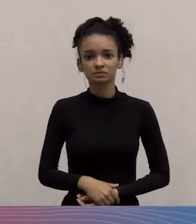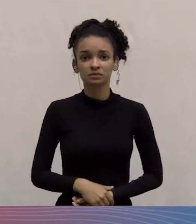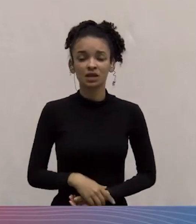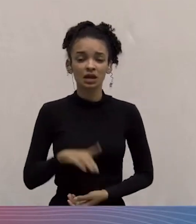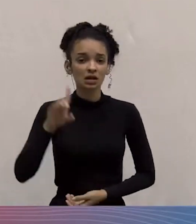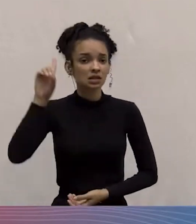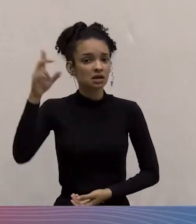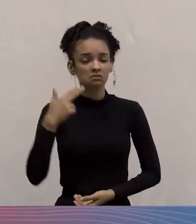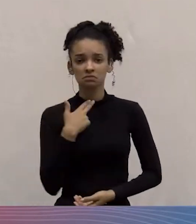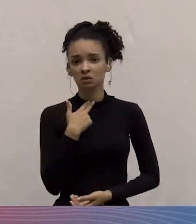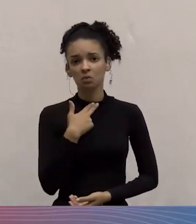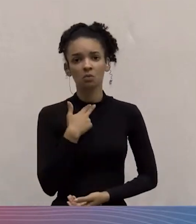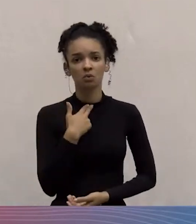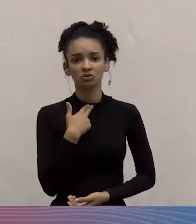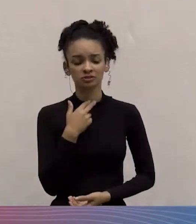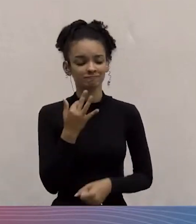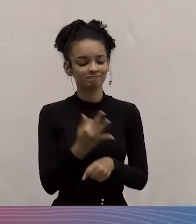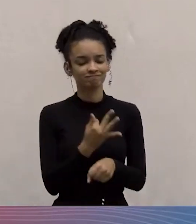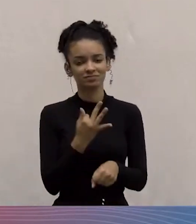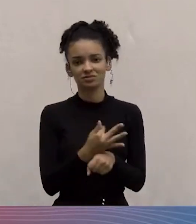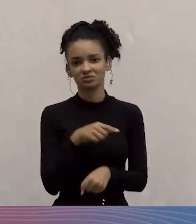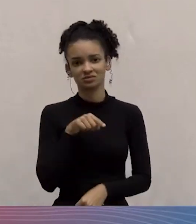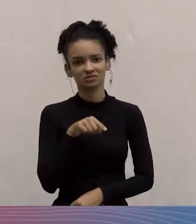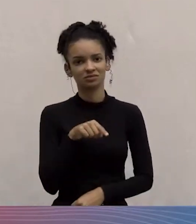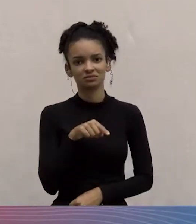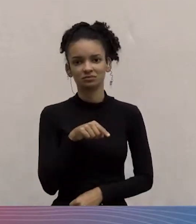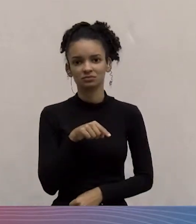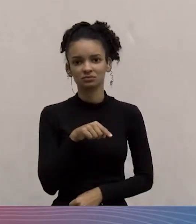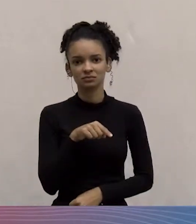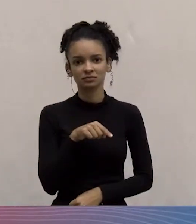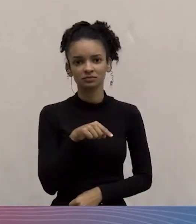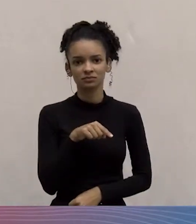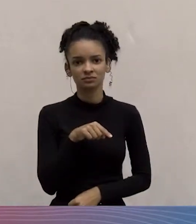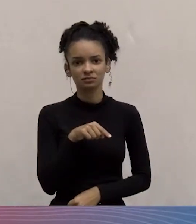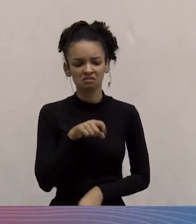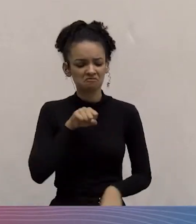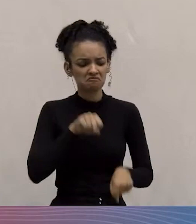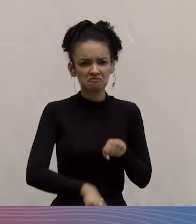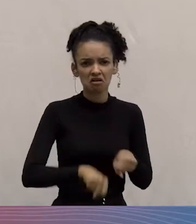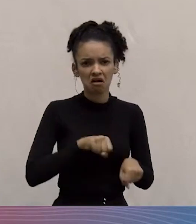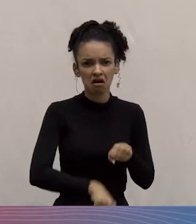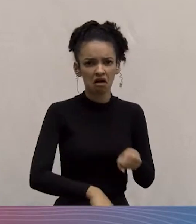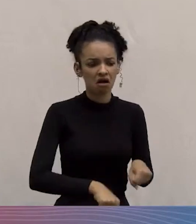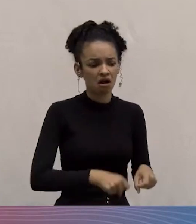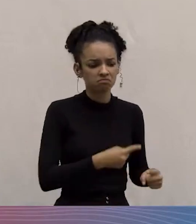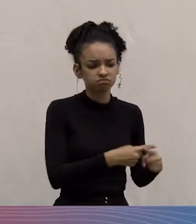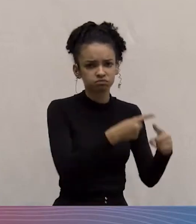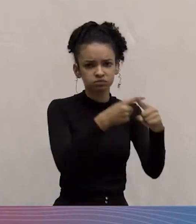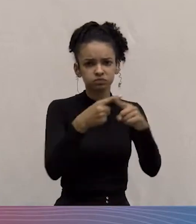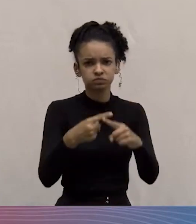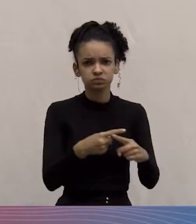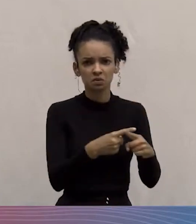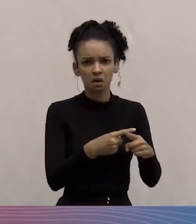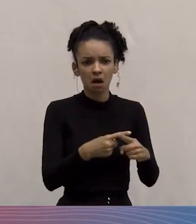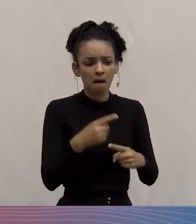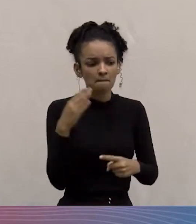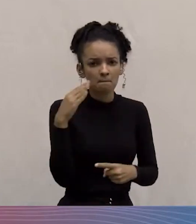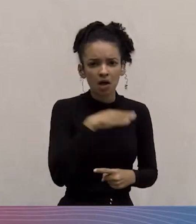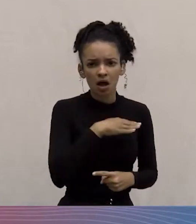Deus não podia tolerar essa situação. Violência se multiplicou,